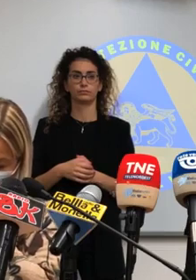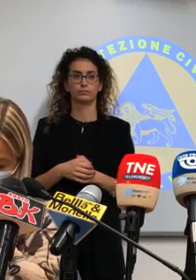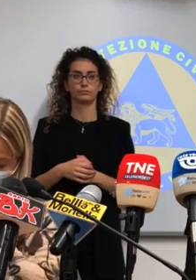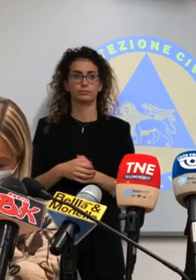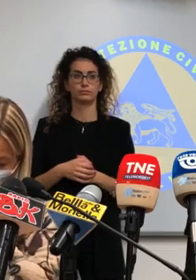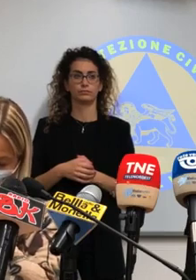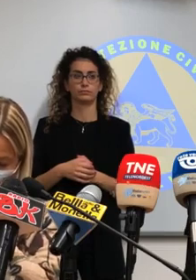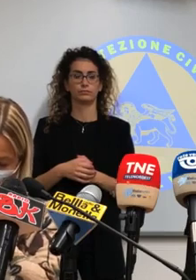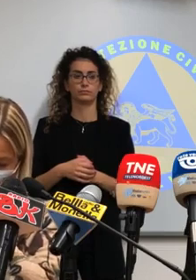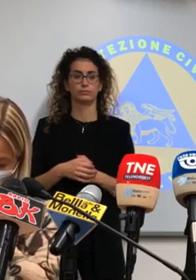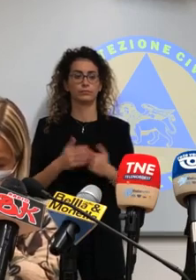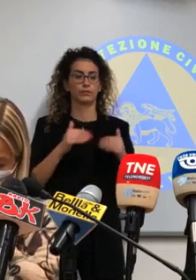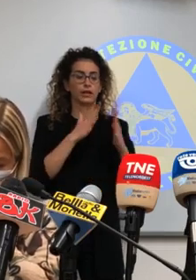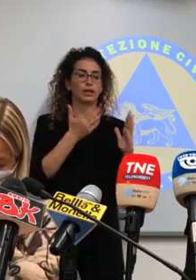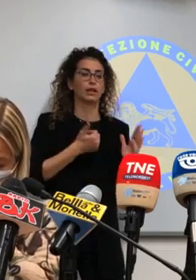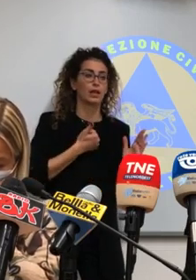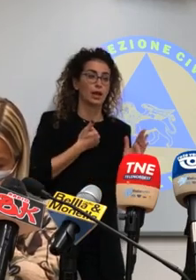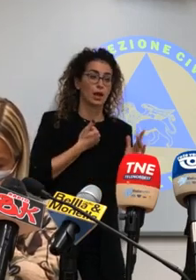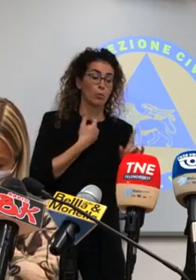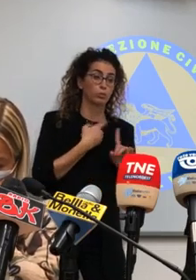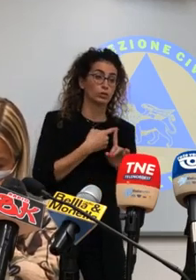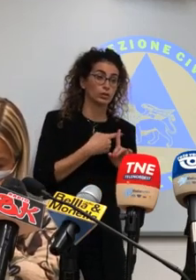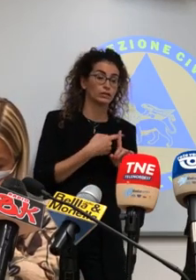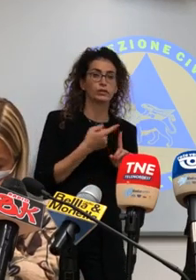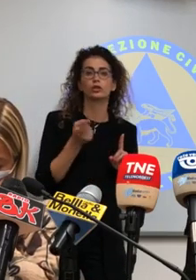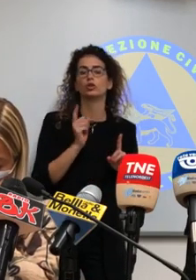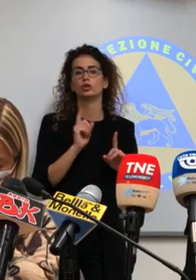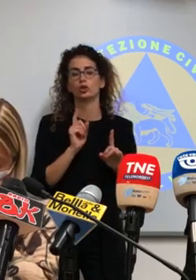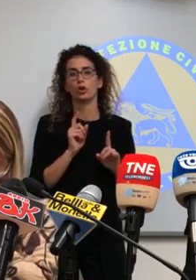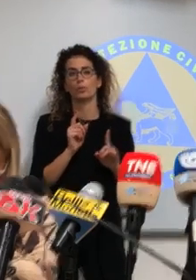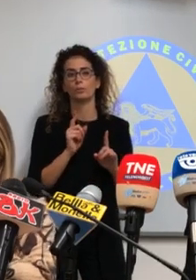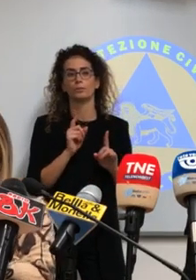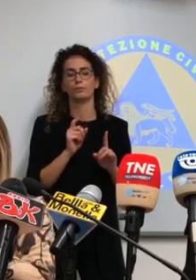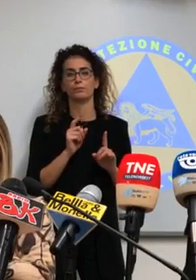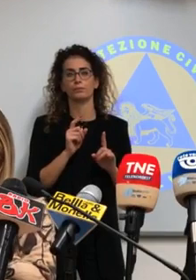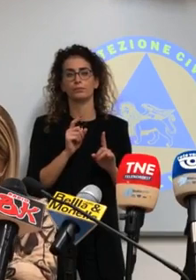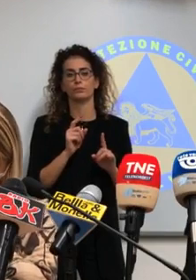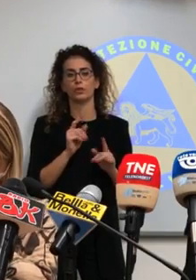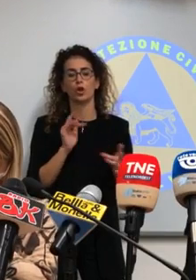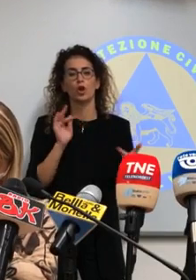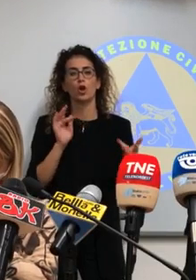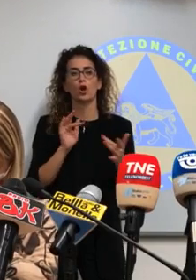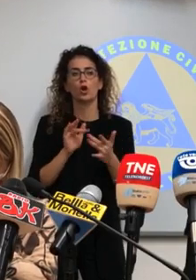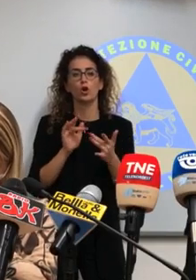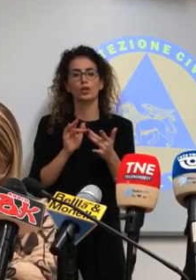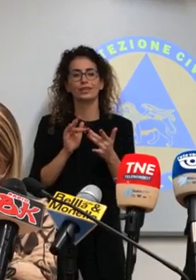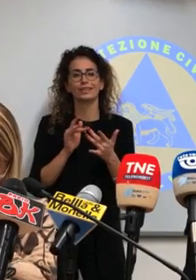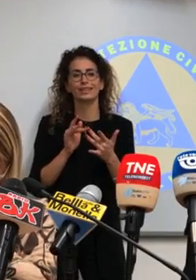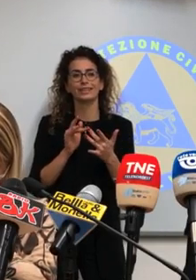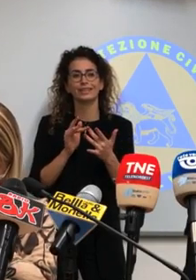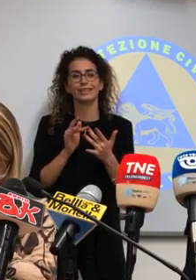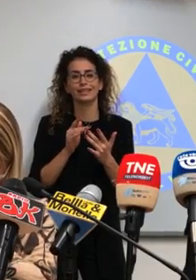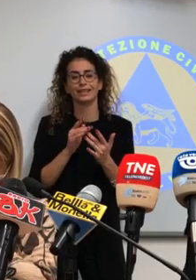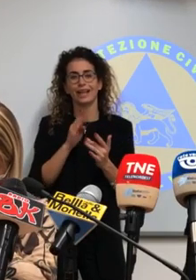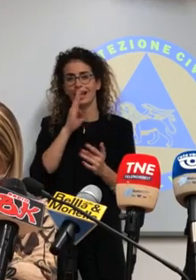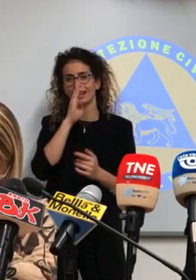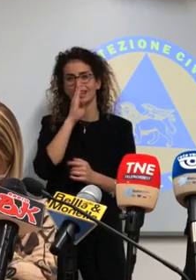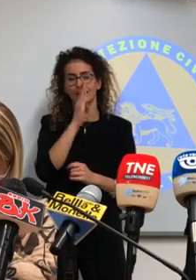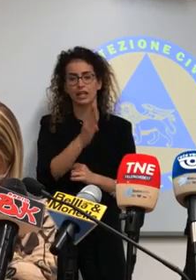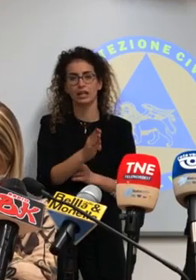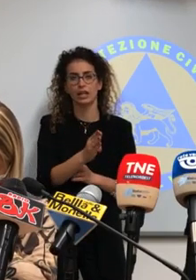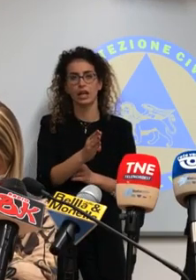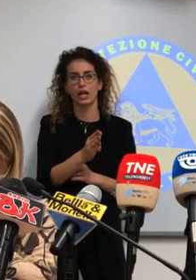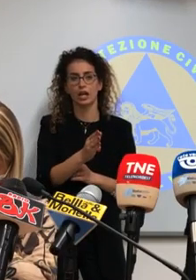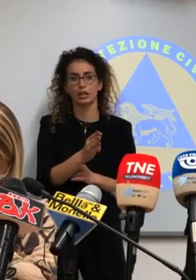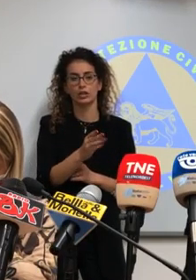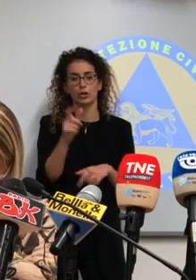Quelli in quarantena sono i positivi? No, in quarantena sono i contatti stretti